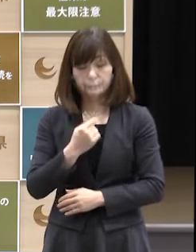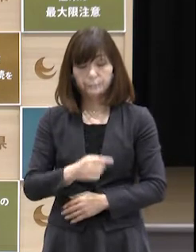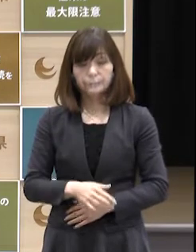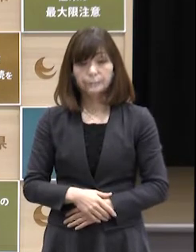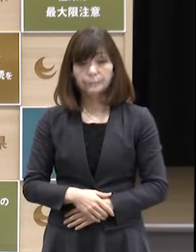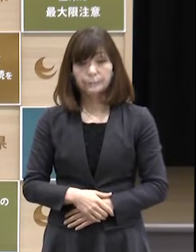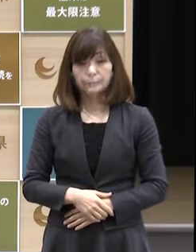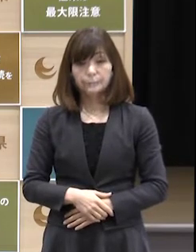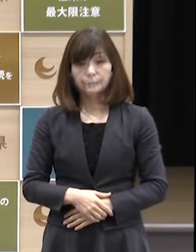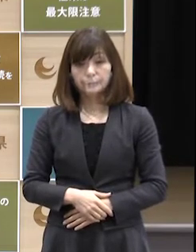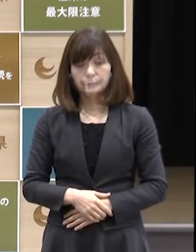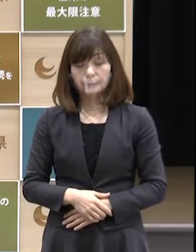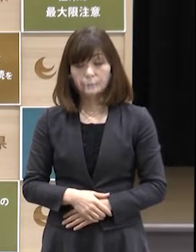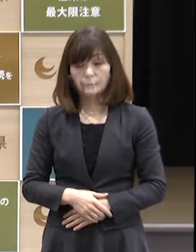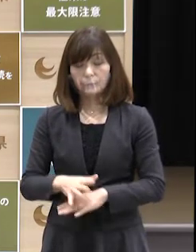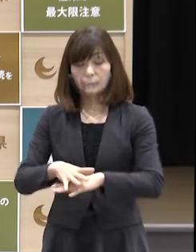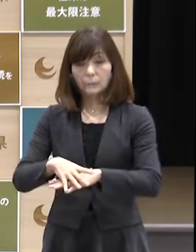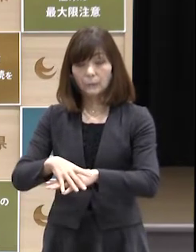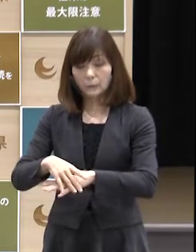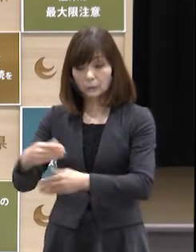冒頭ですね、一番最初に発言された、